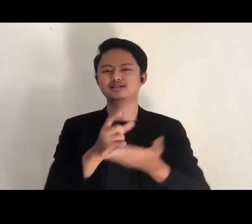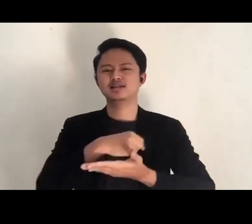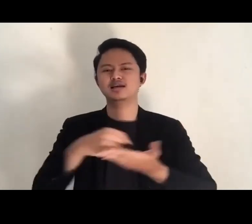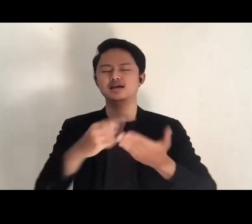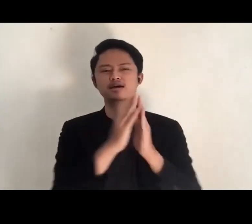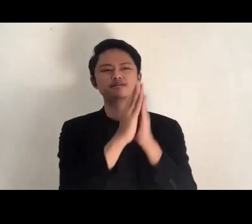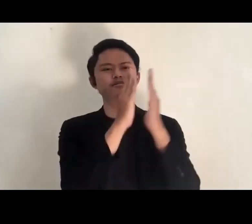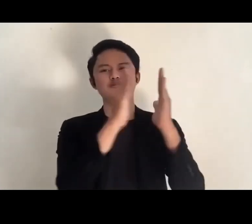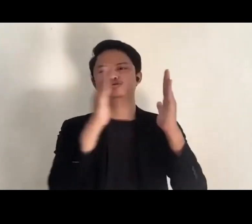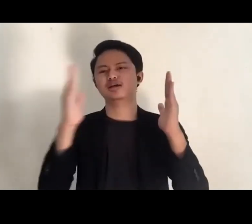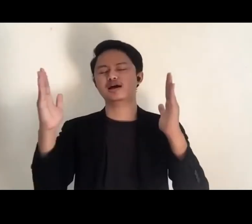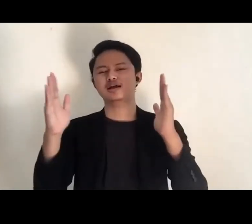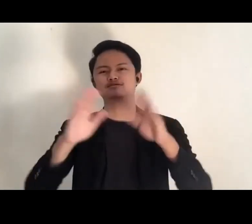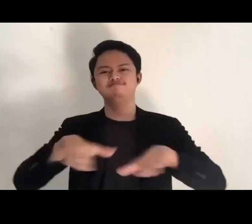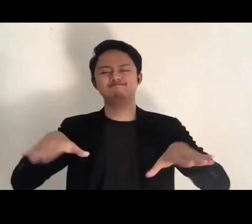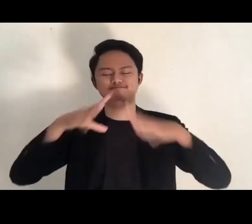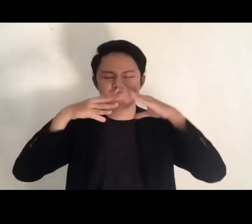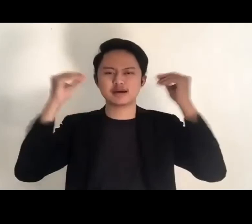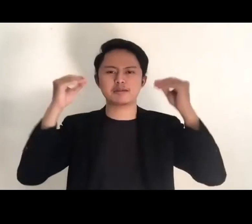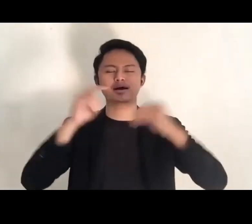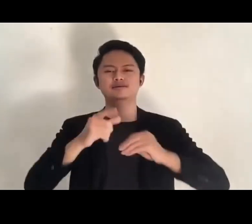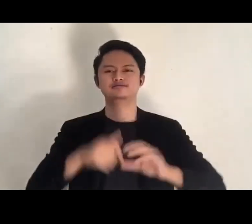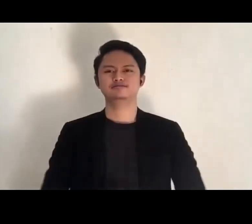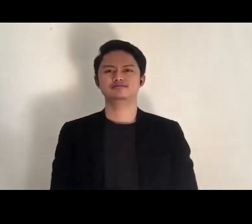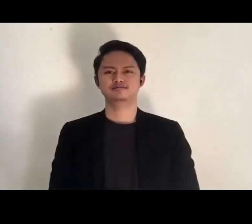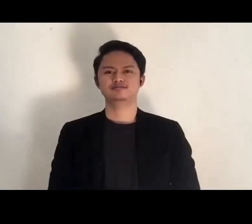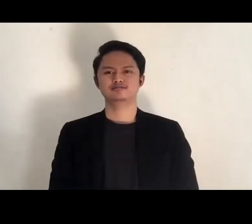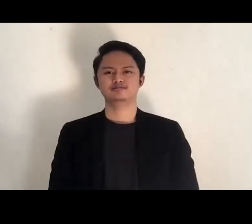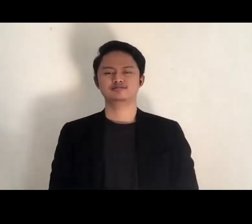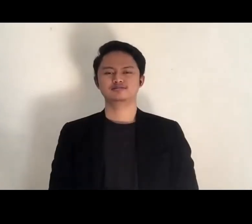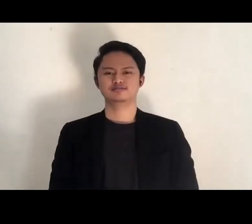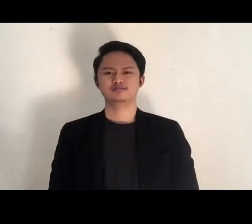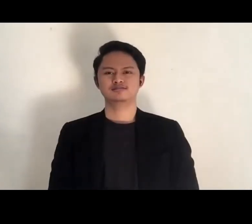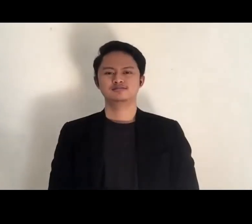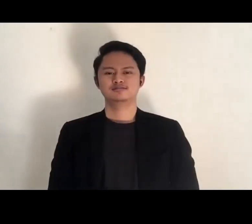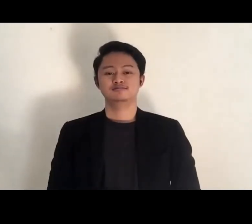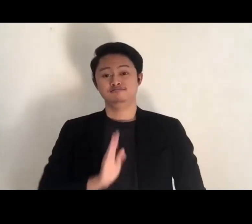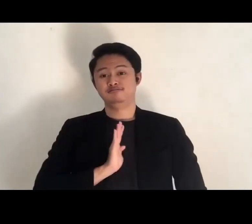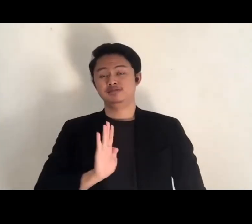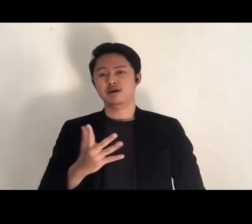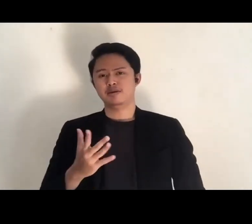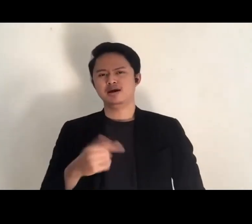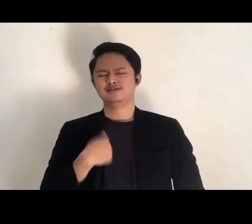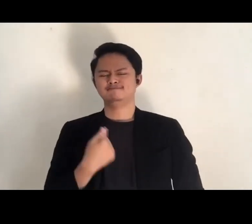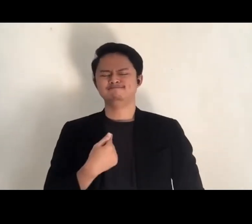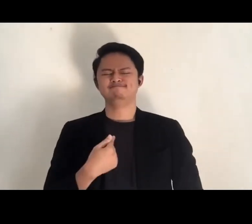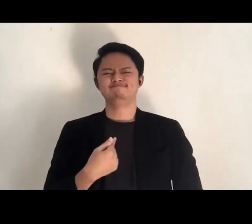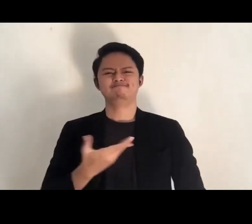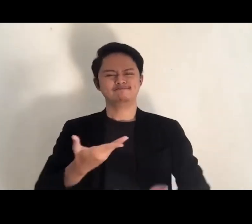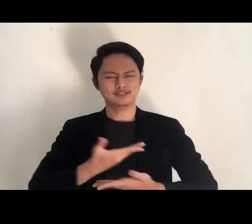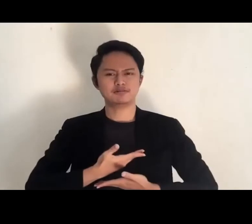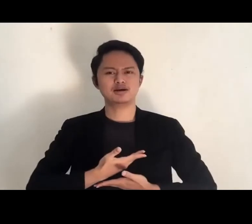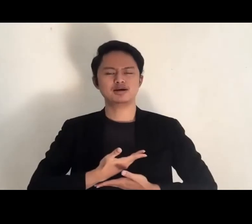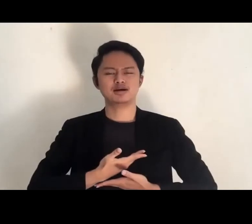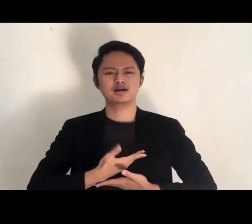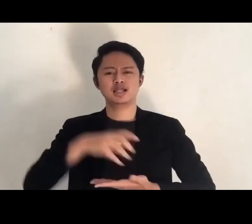ramah anak. Secara prinsip kami mengakui bahwa di daerah kami di Kabupaten Sumba Barat